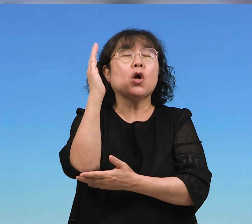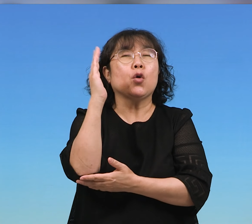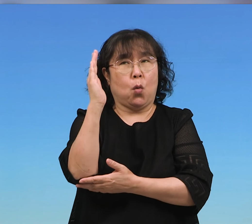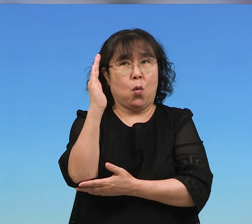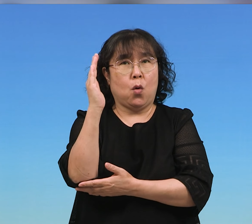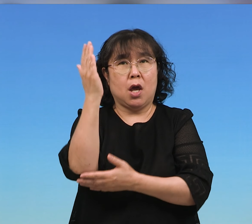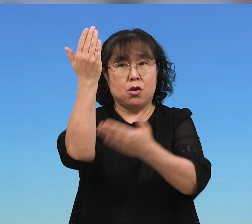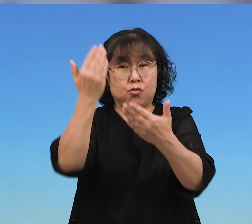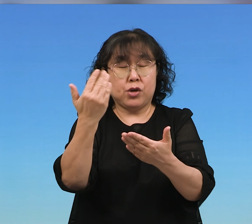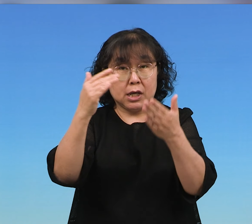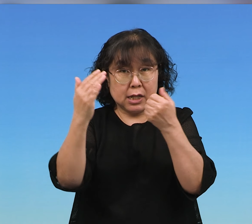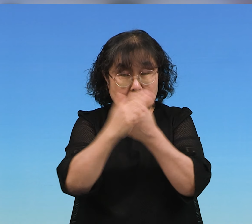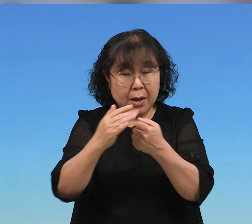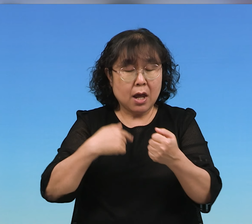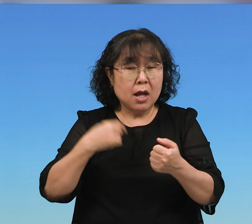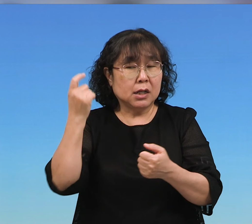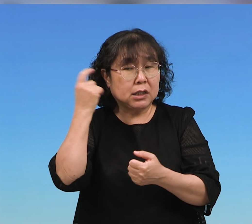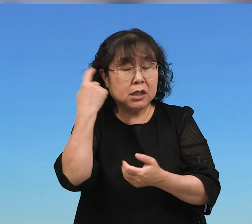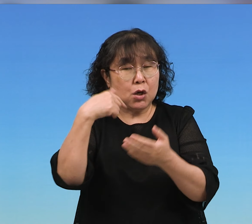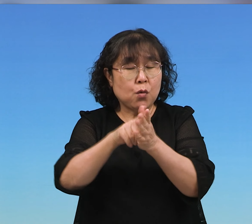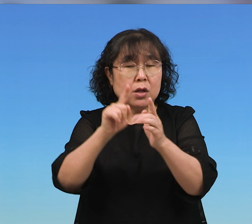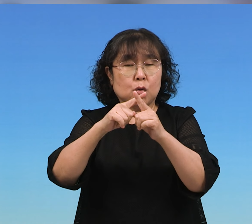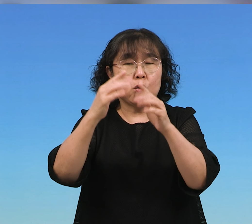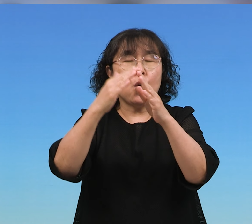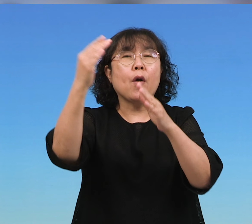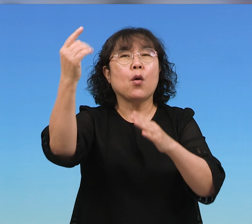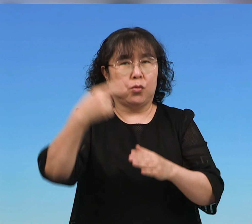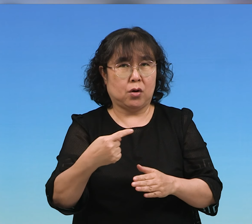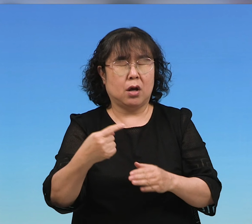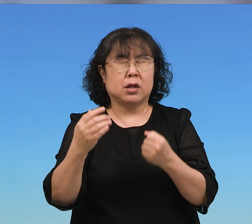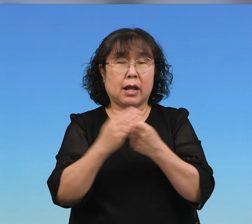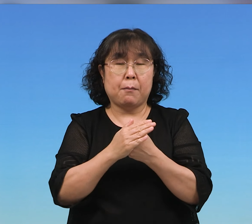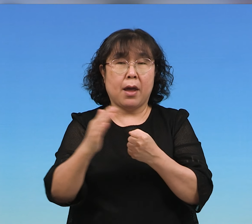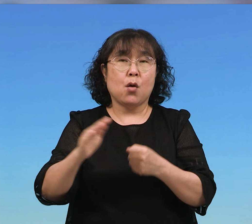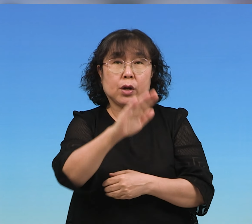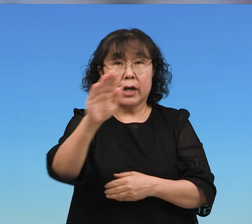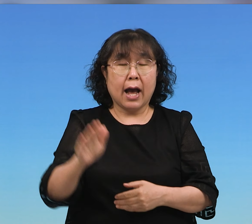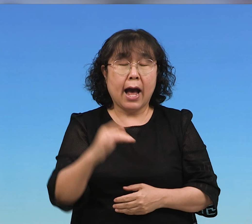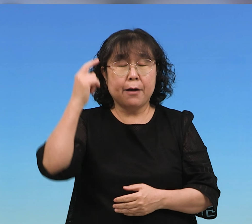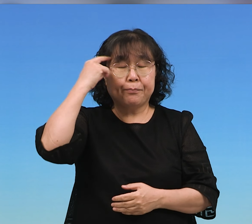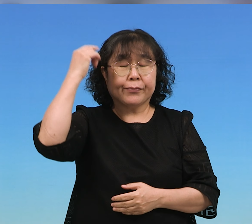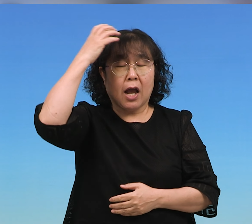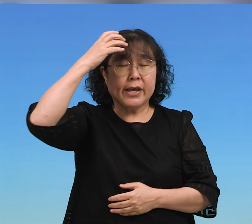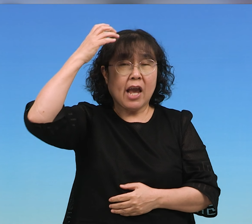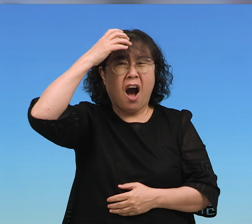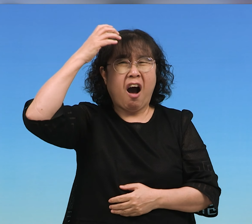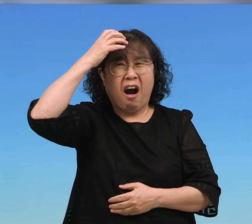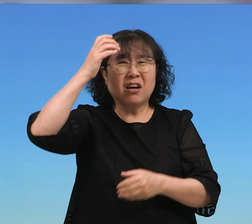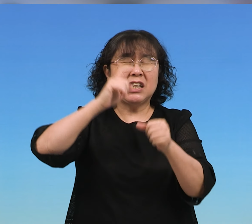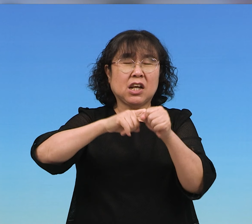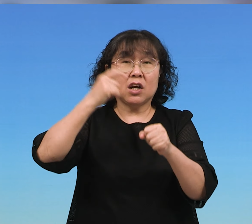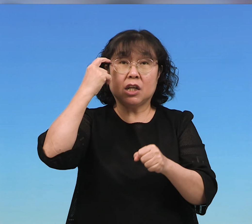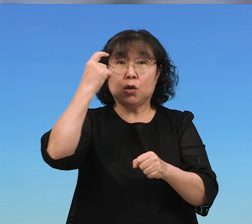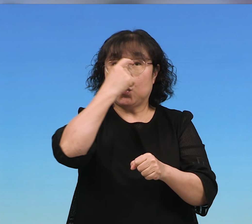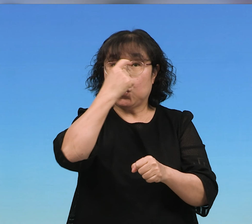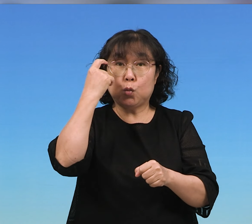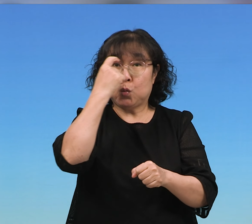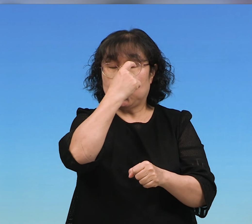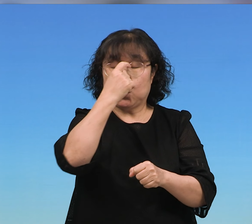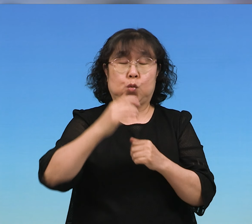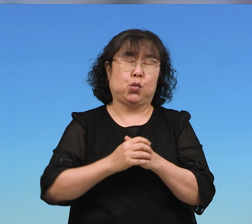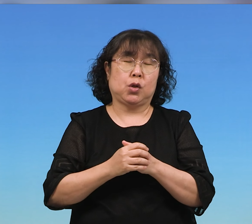다 안목이거든요. 그래서 우리가 하나님 앞에 정말 이 영적인 안목을 구하는 것, 이것이 얼마나 중요한지 모릅니다.